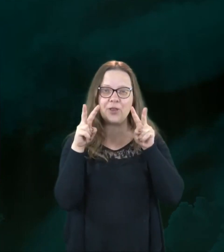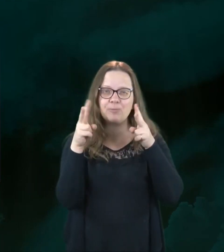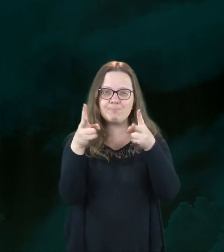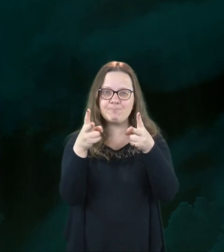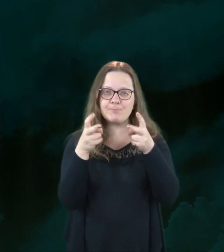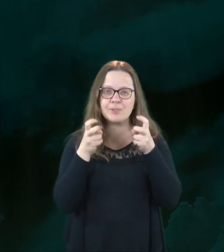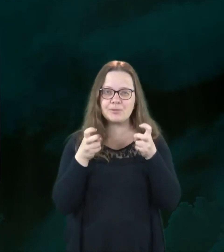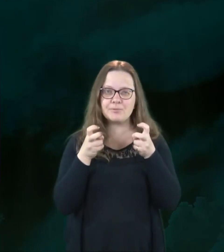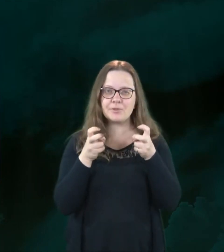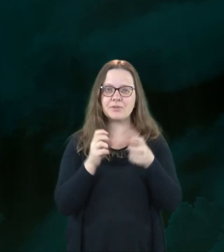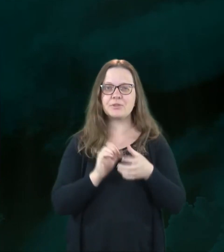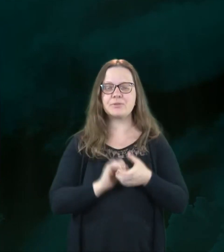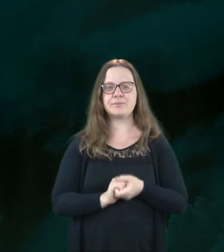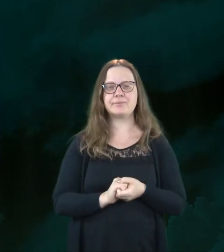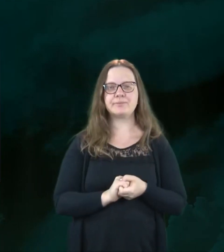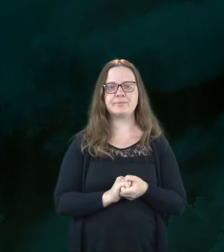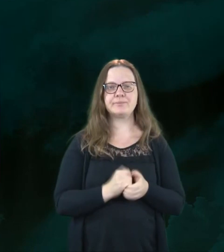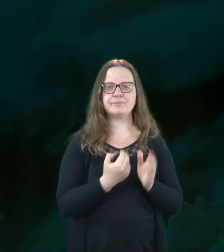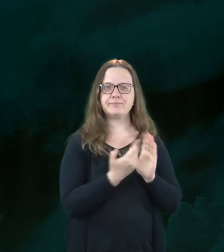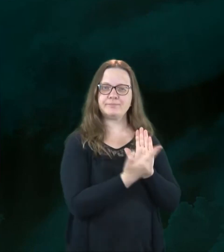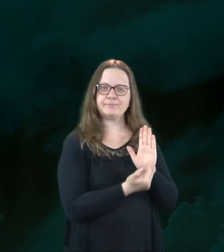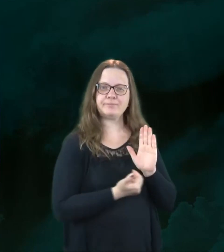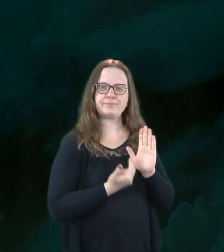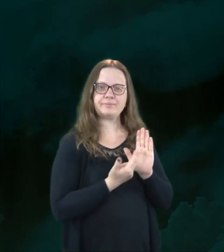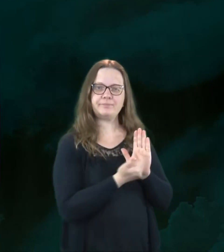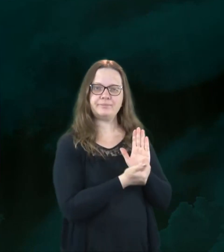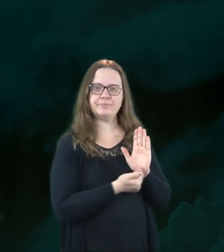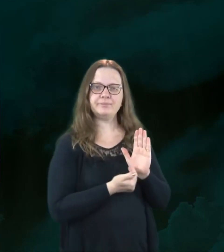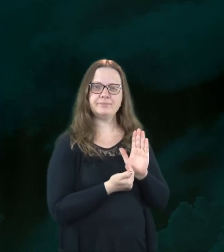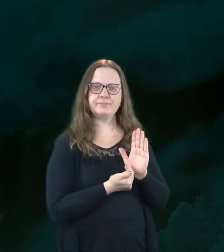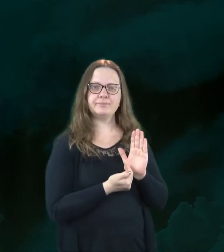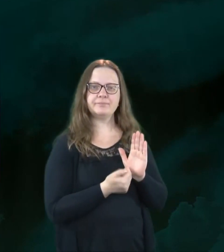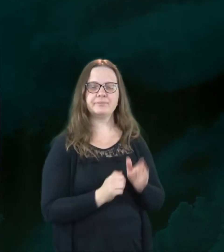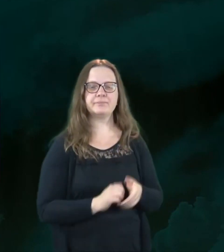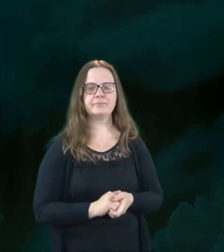primeira figura, vamos lá, me projeta aqui a primeira figura.